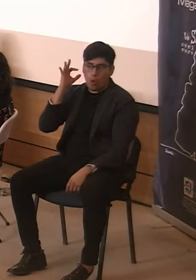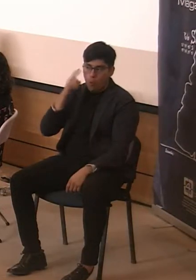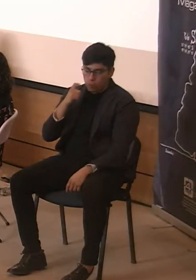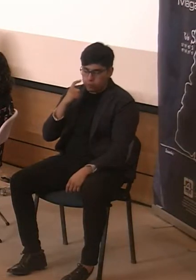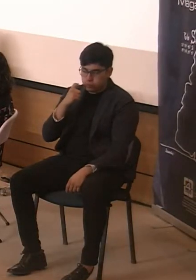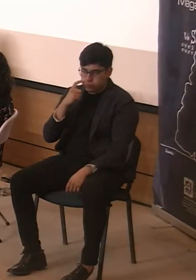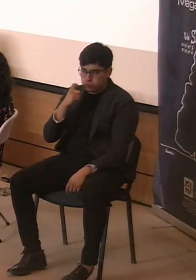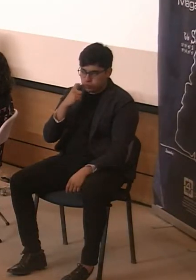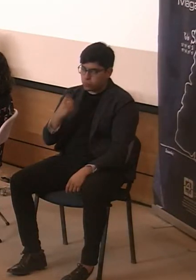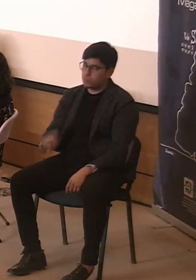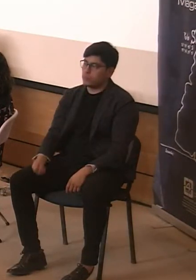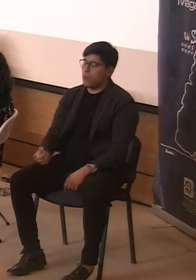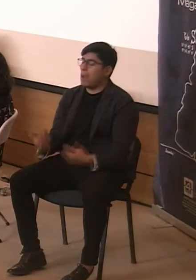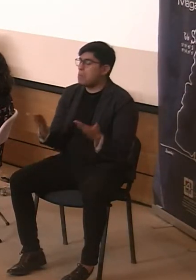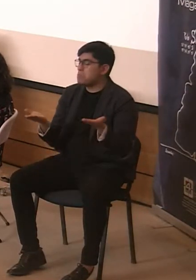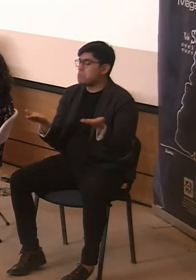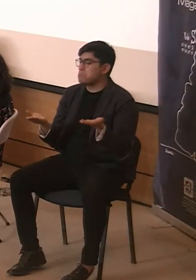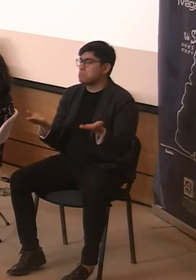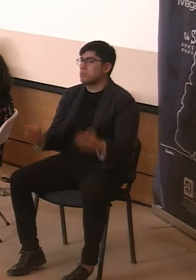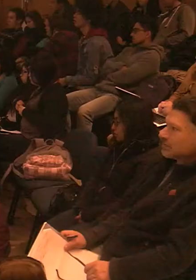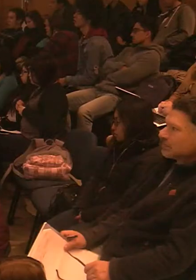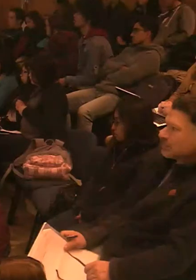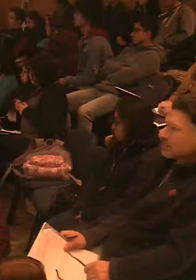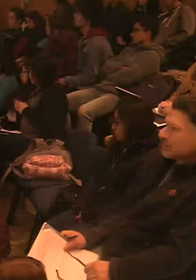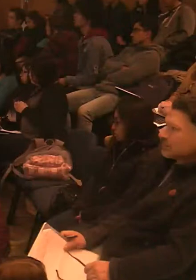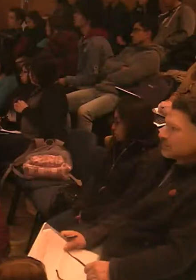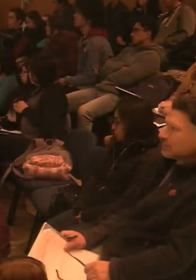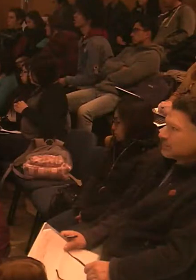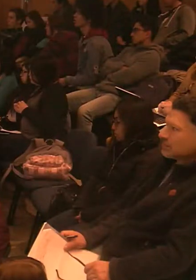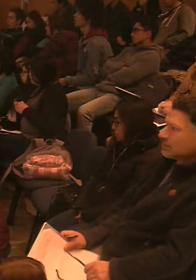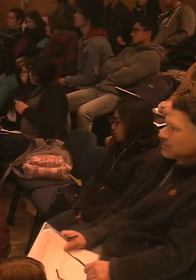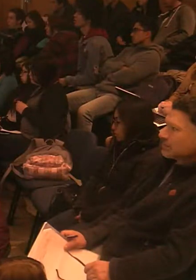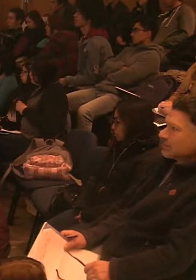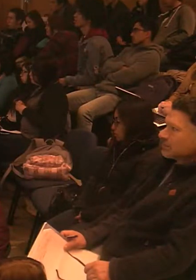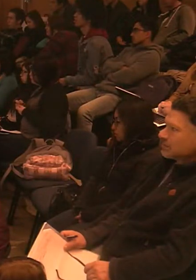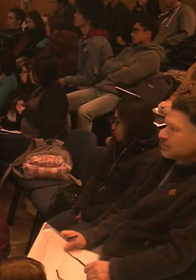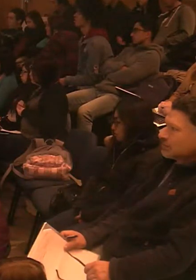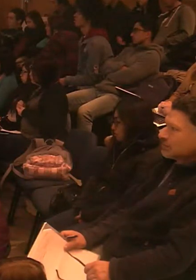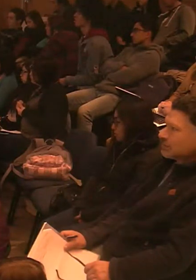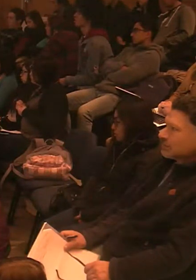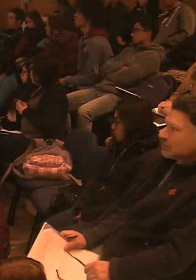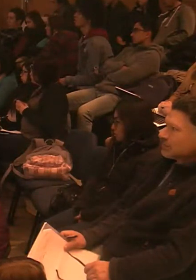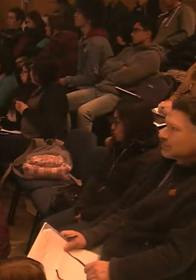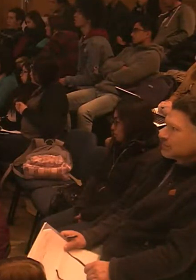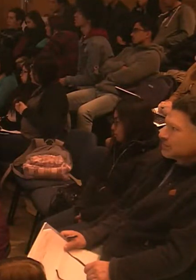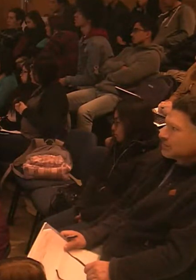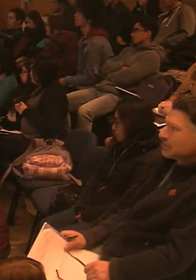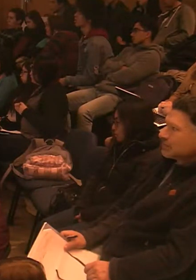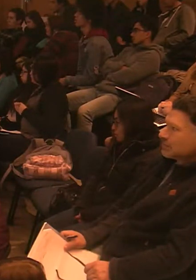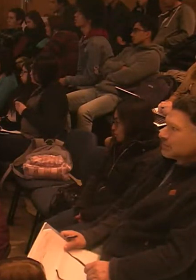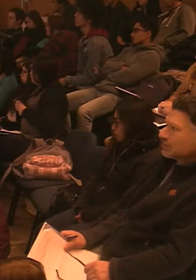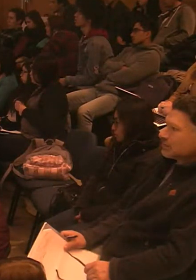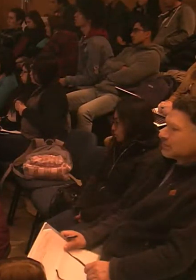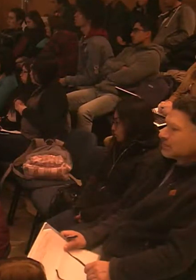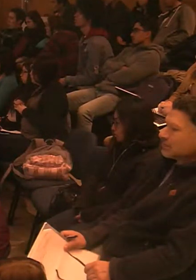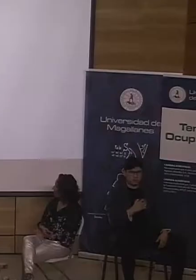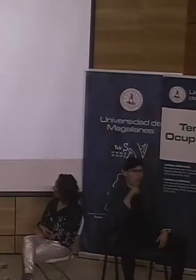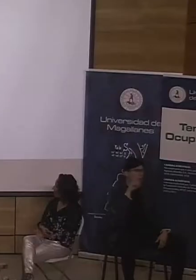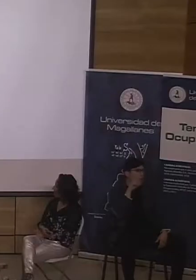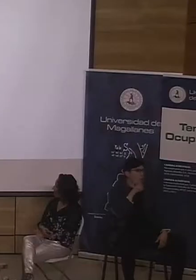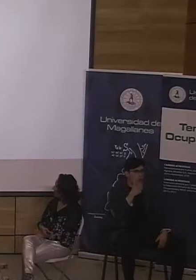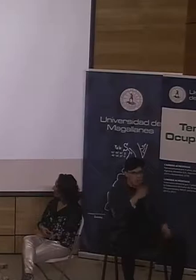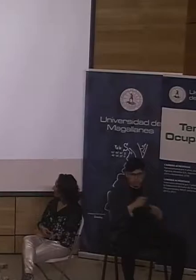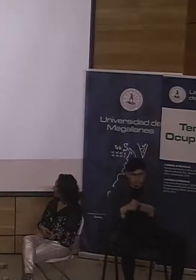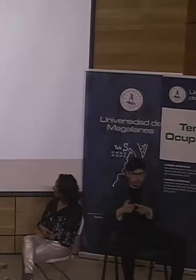este soldado estaba muy enojado y cuando los soldados de rosado se enojan saben ustedes qué pasa